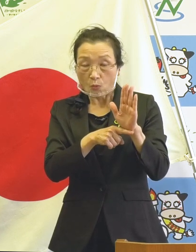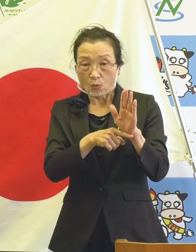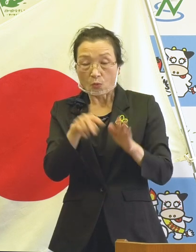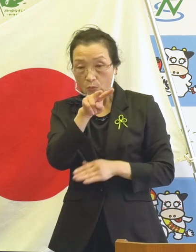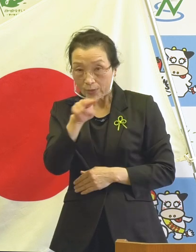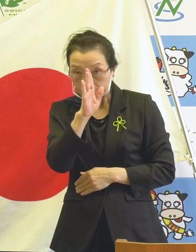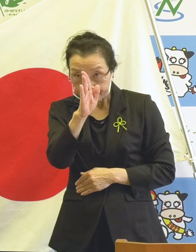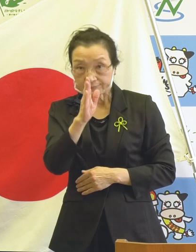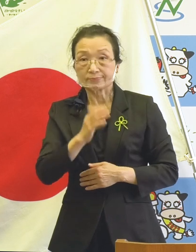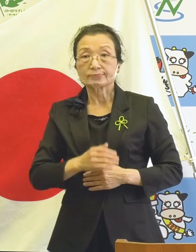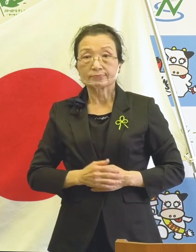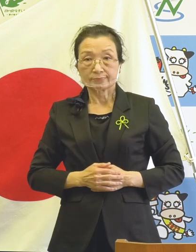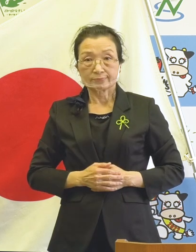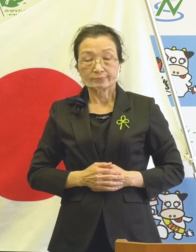ください。